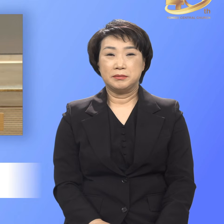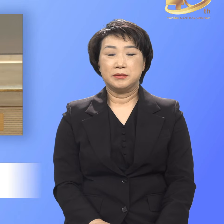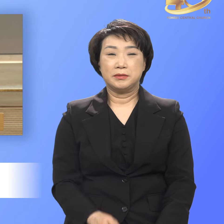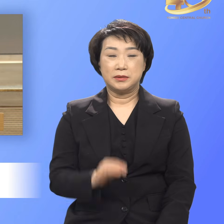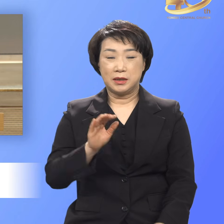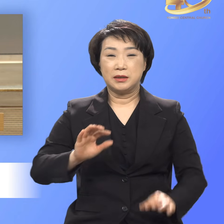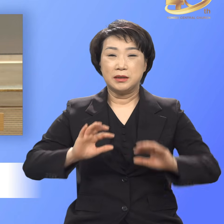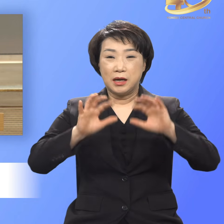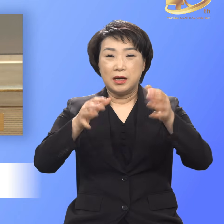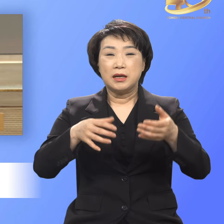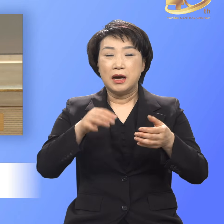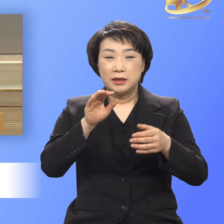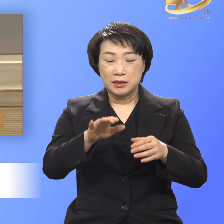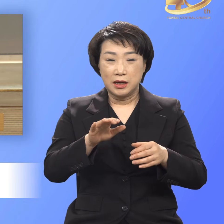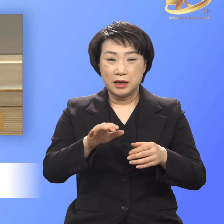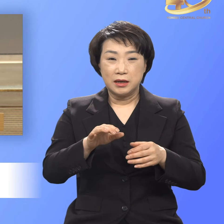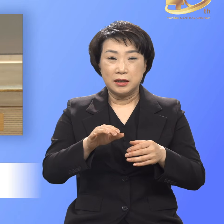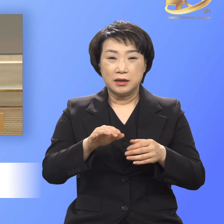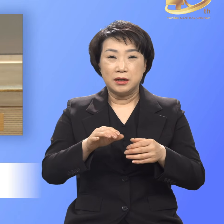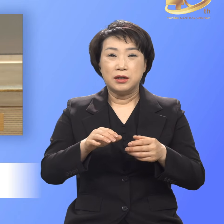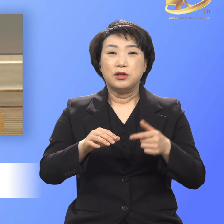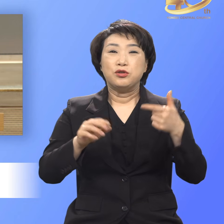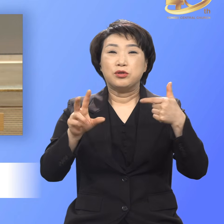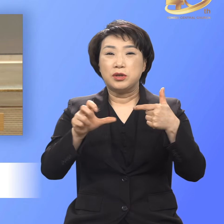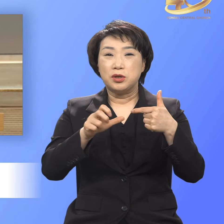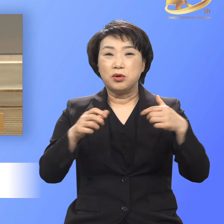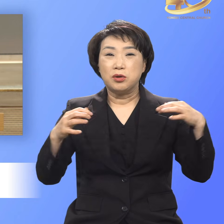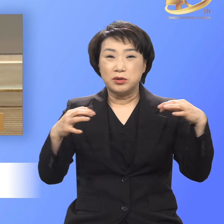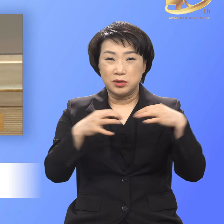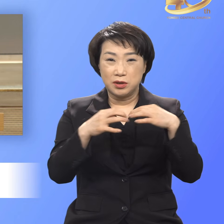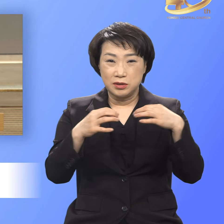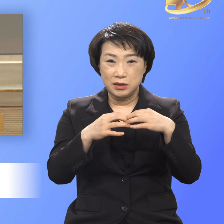그리고 6.25 전쟁을 거치고